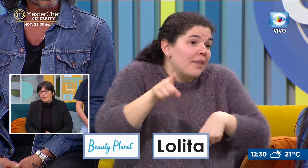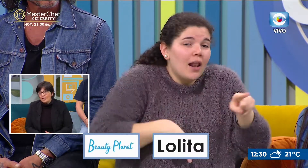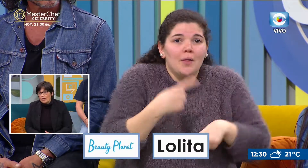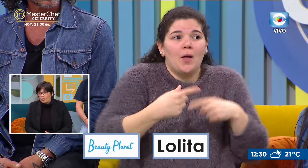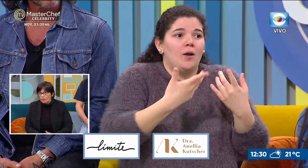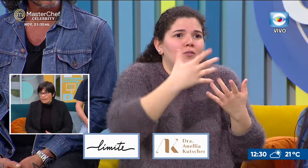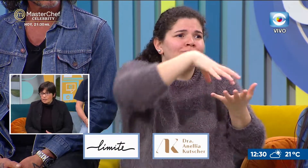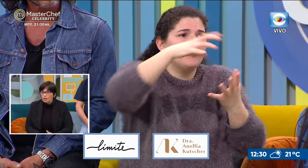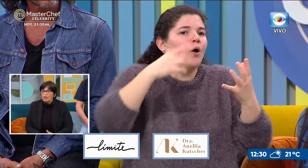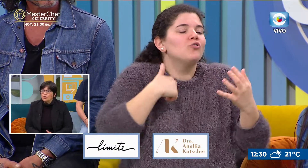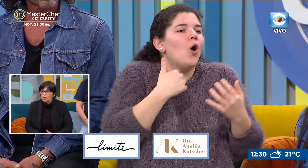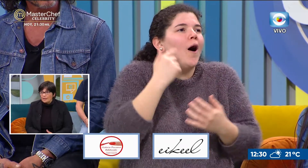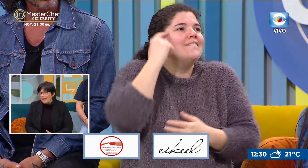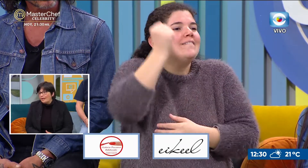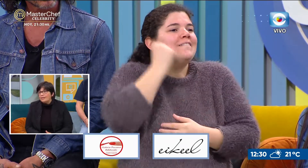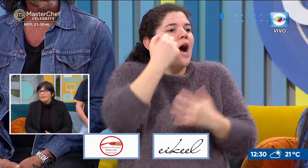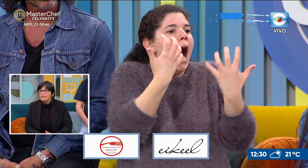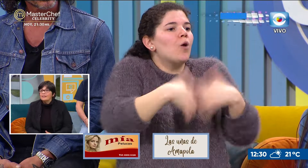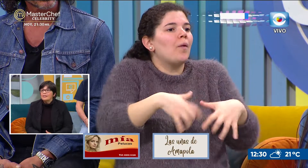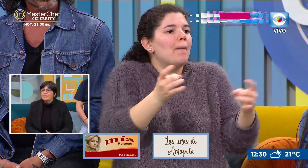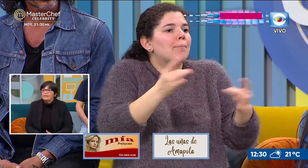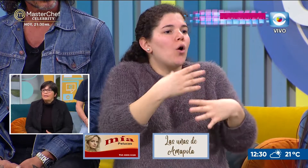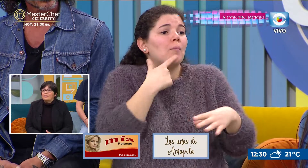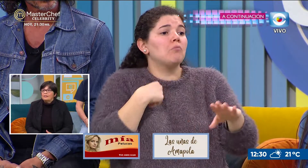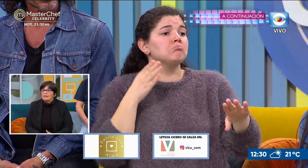también la comunicación en los hospitales